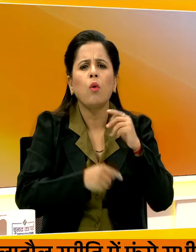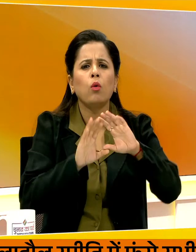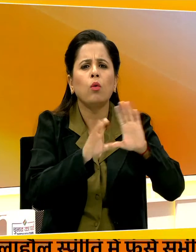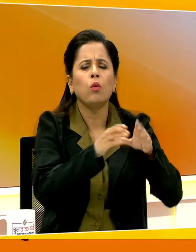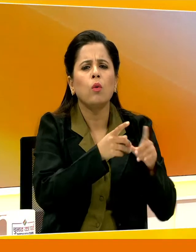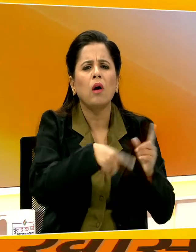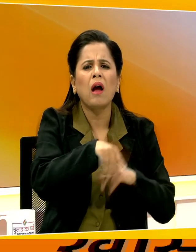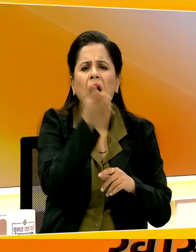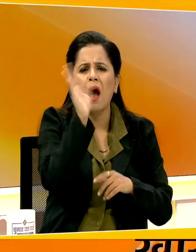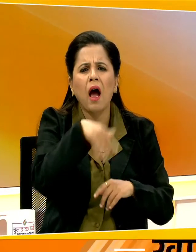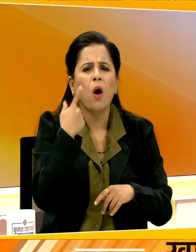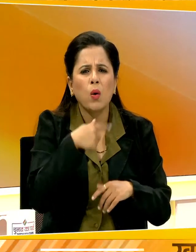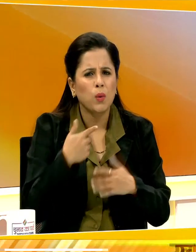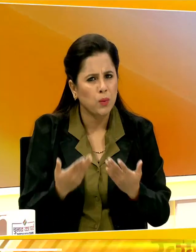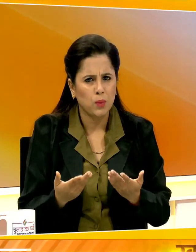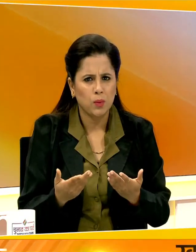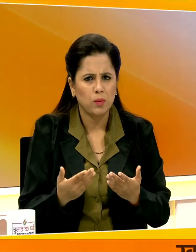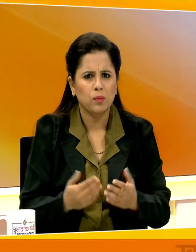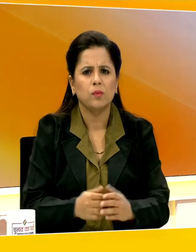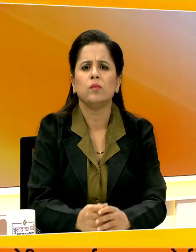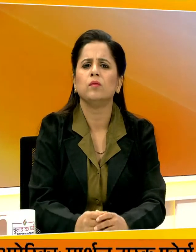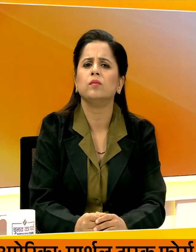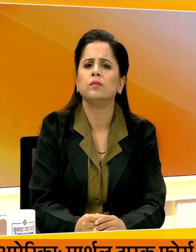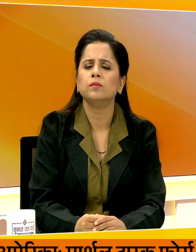से आते हैं।